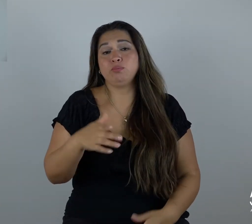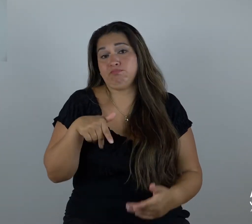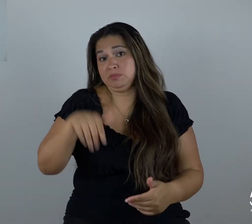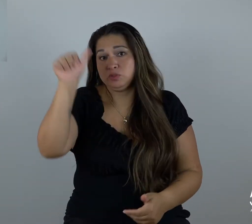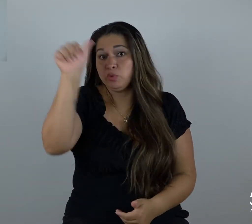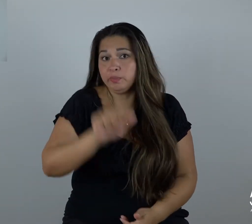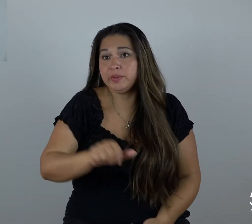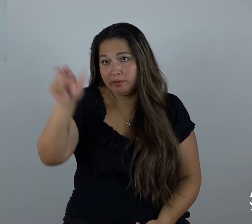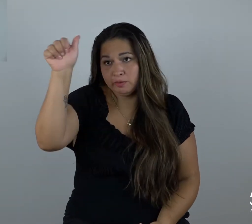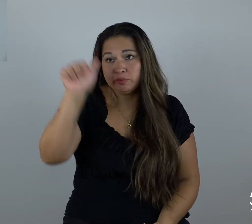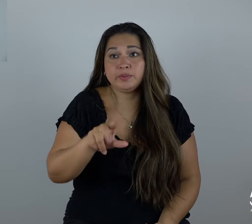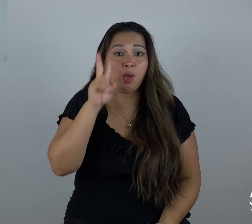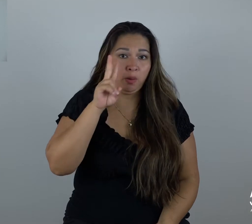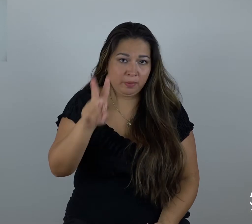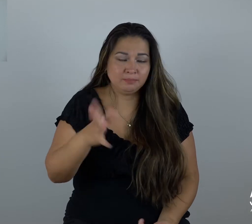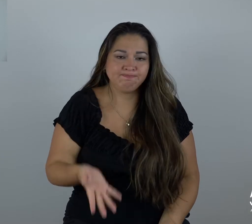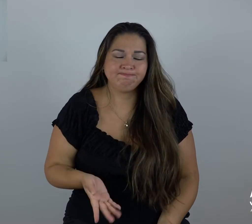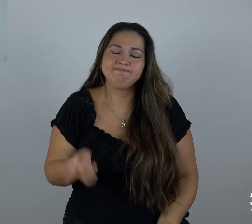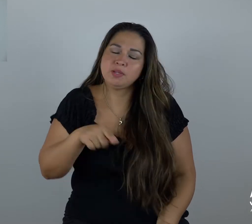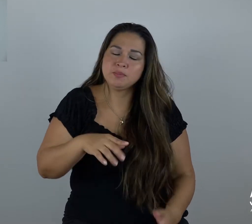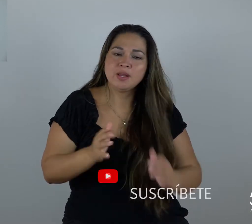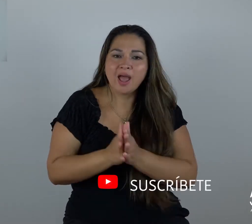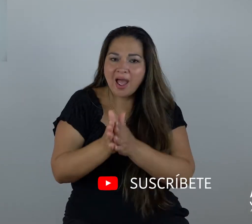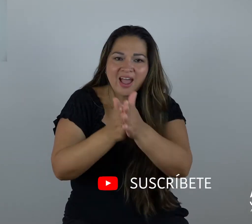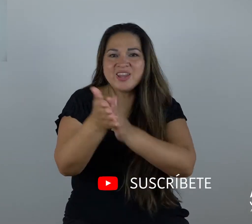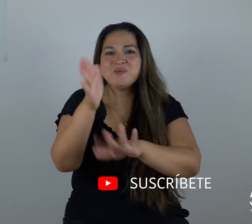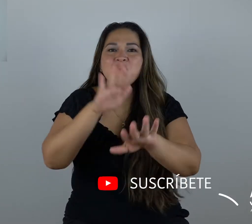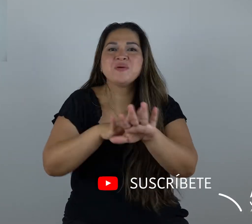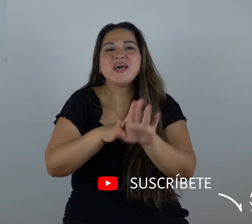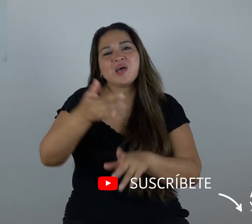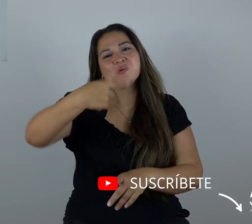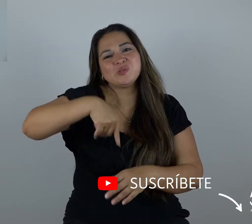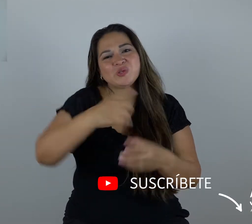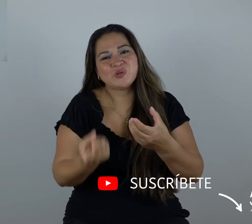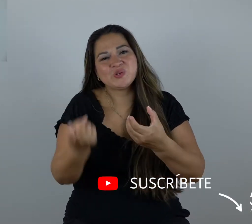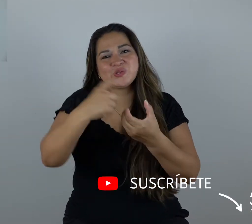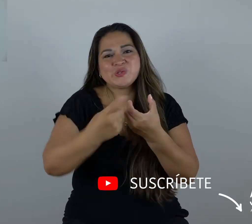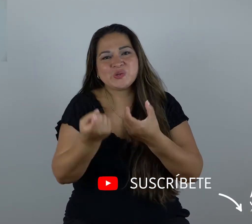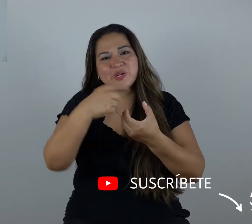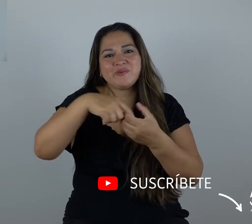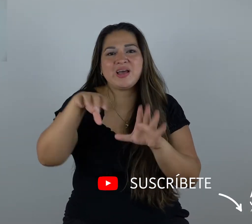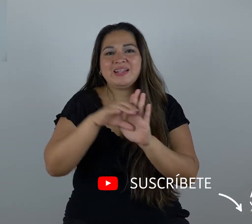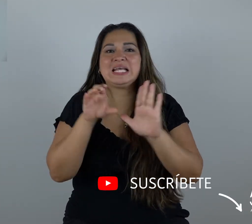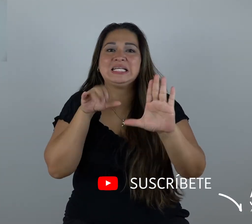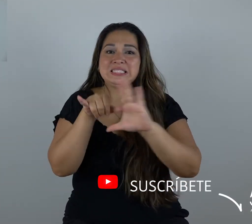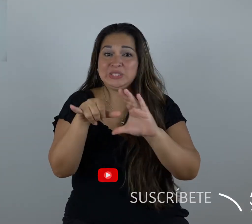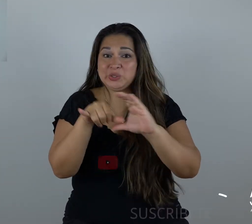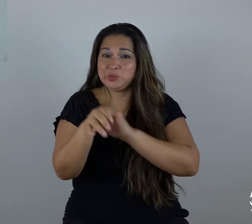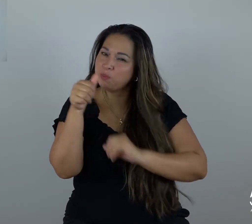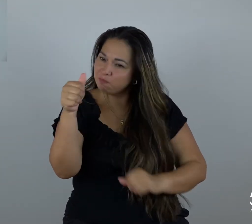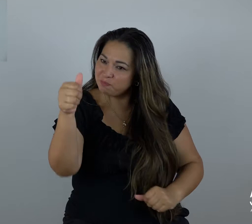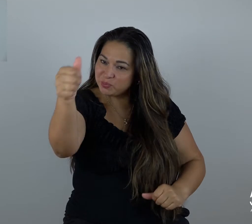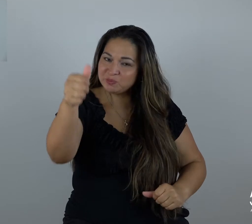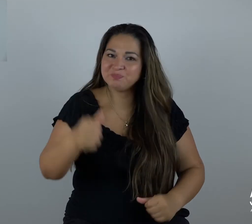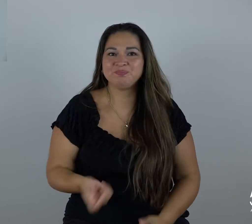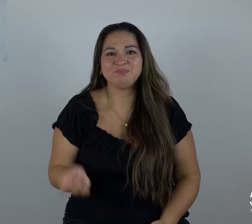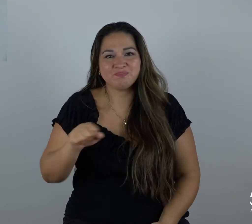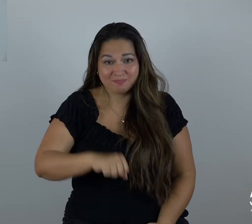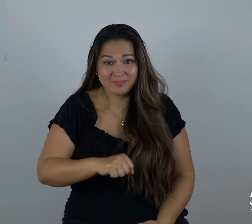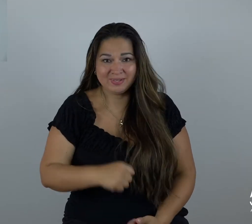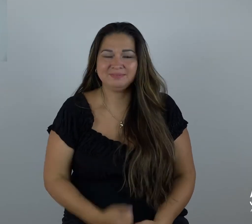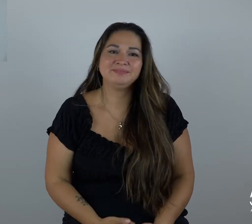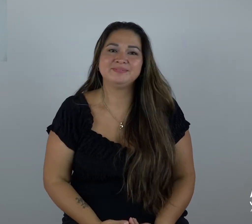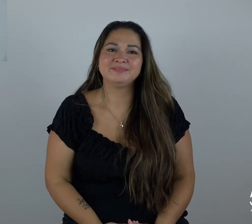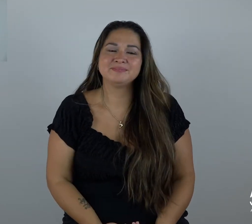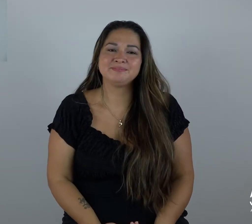vídeos, ¿no? Por otro lado, también animaros a que os podáis suscribir, os ayudáis de esta manera a nuestro canal de YouTube.